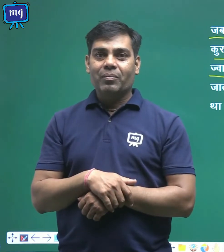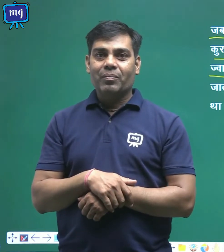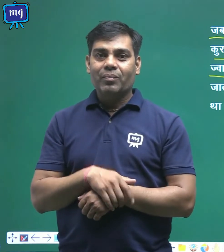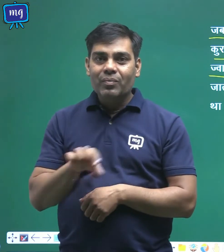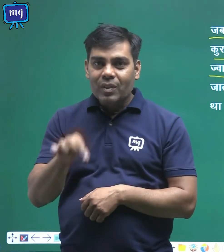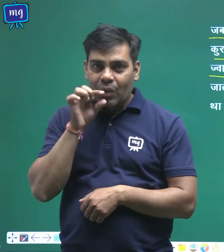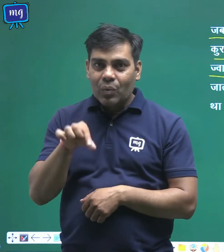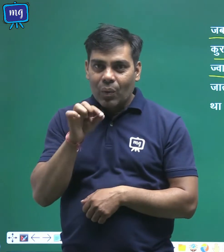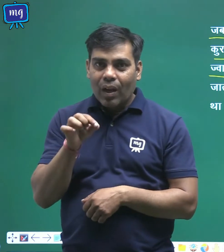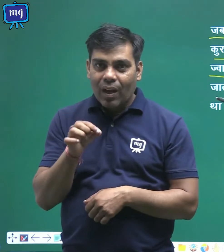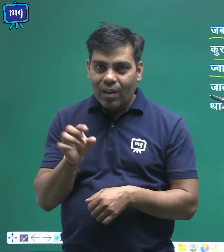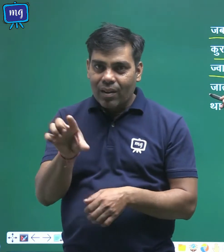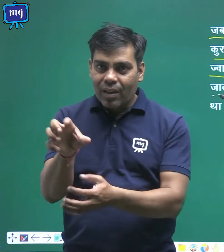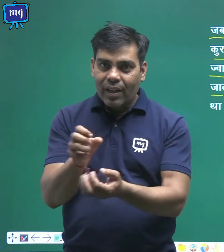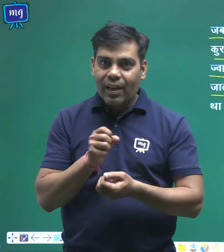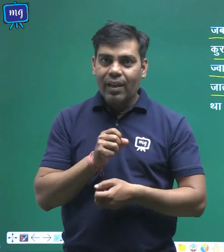चुगा लेने